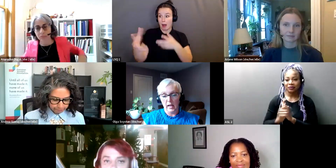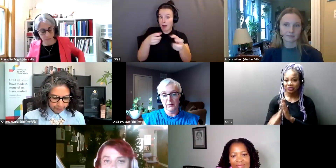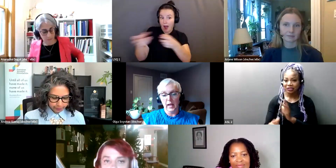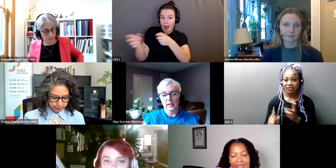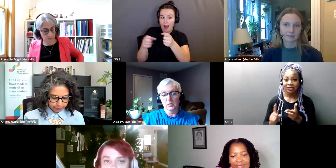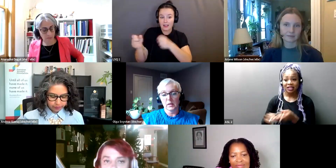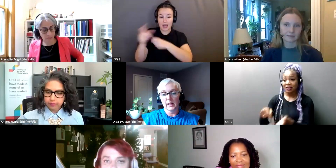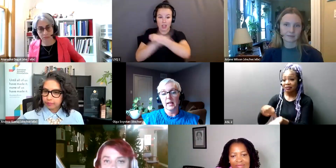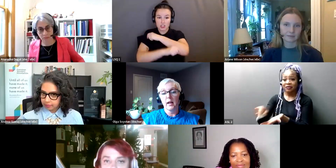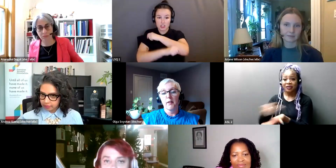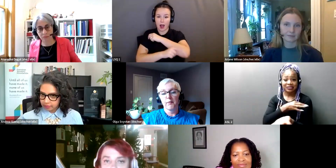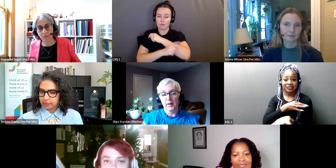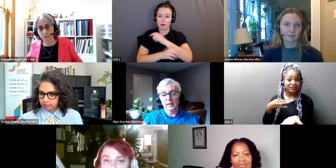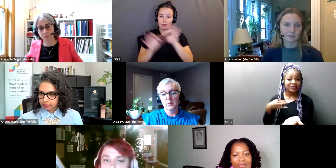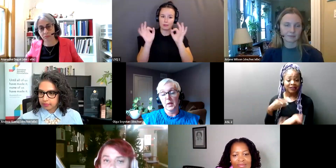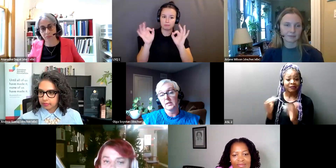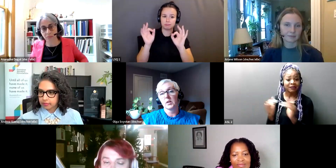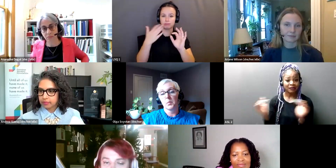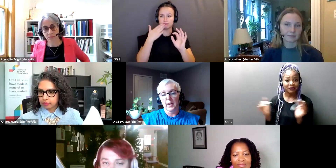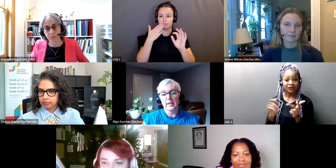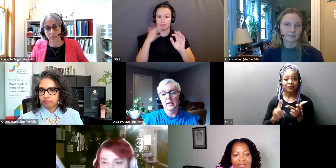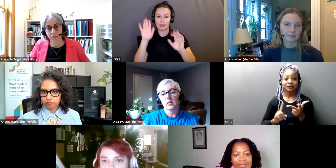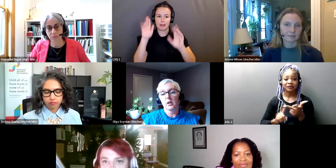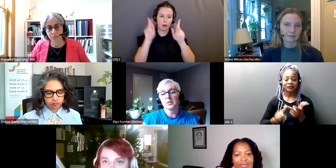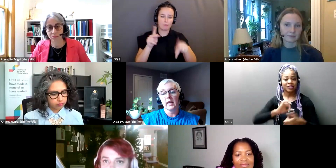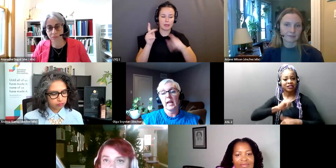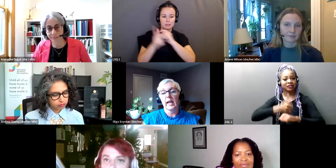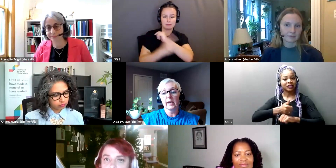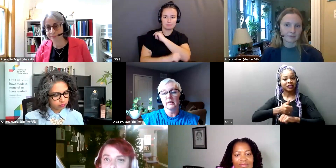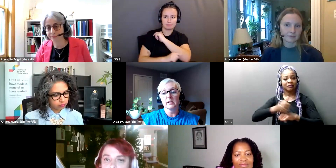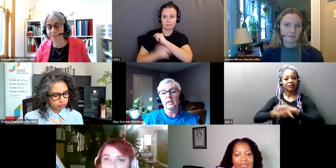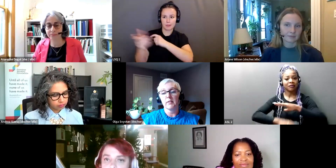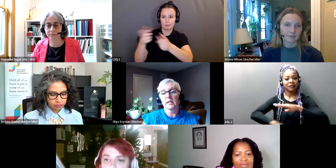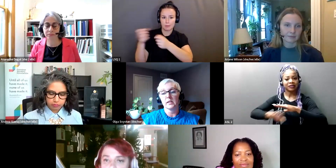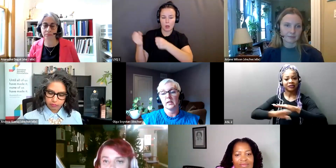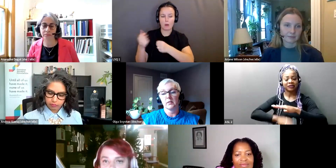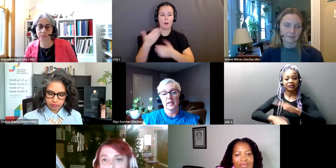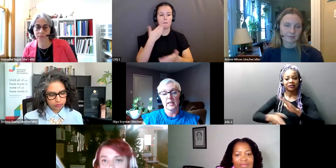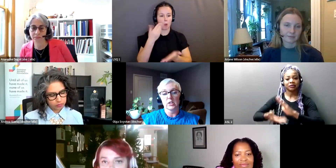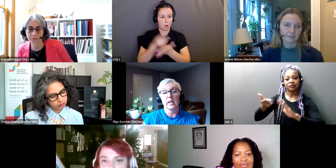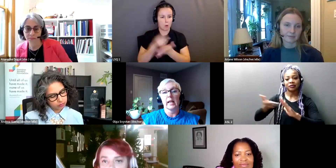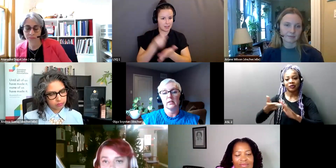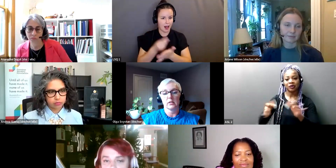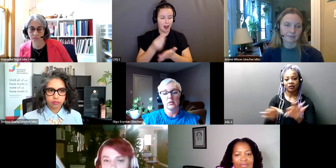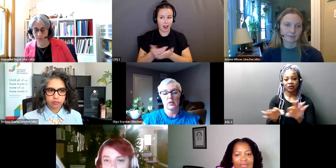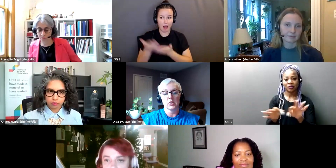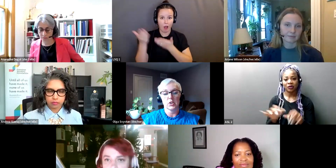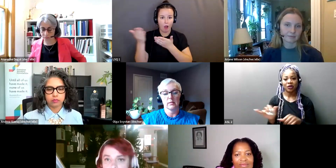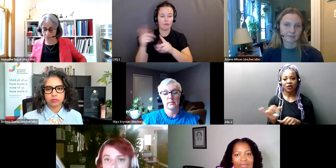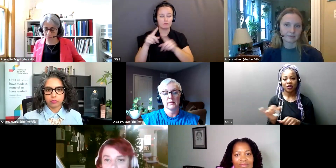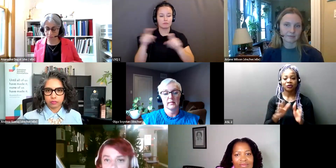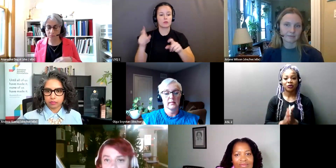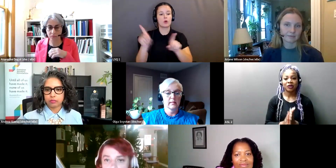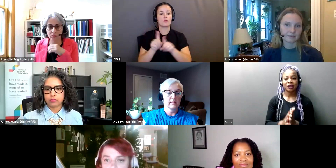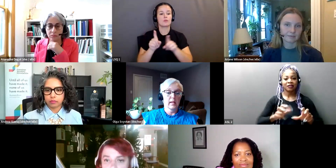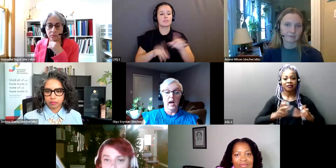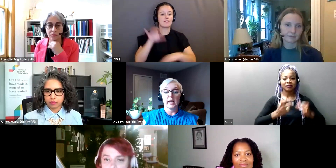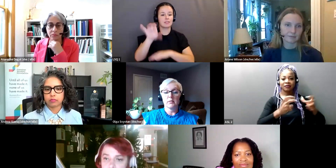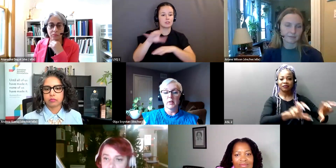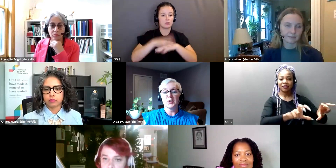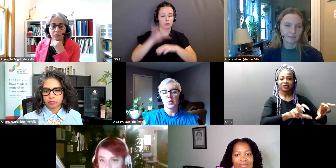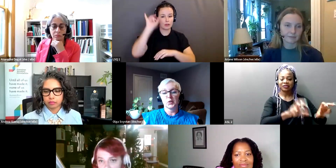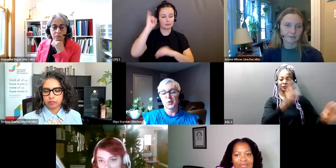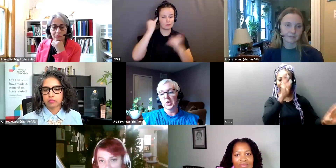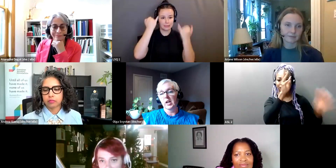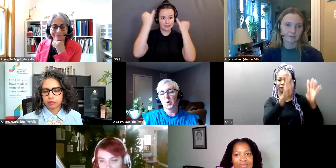d'attirer et d'embaucher les meilleurs talents, les meilleurs employés, de bien rémunérer les employés, d'investir dans l'innovation et